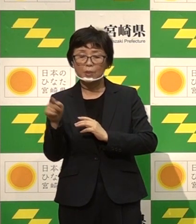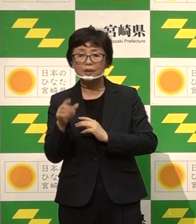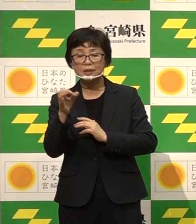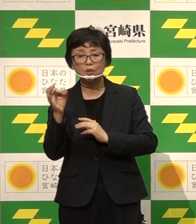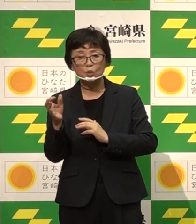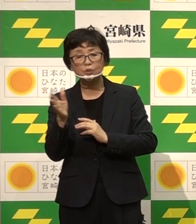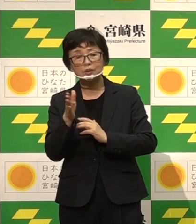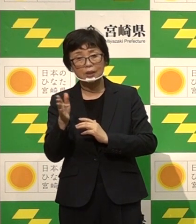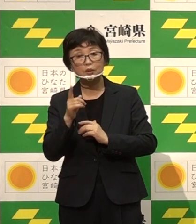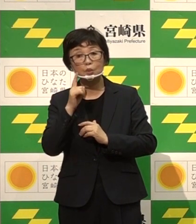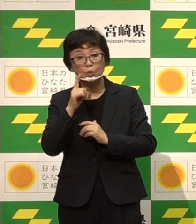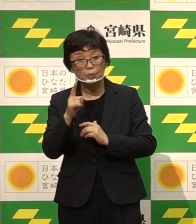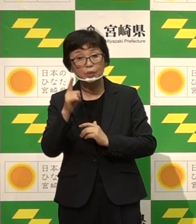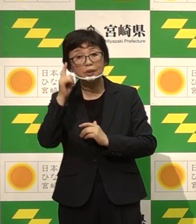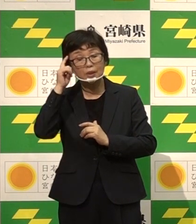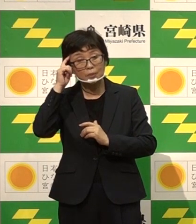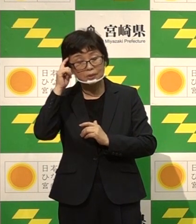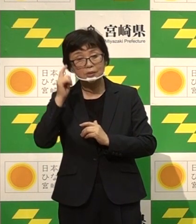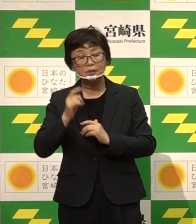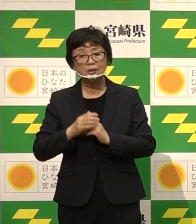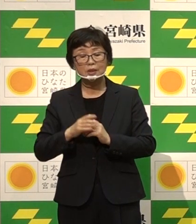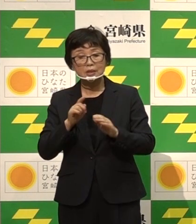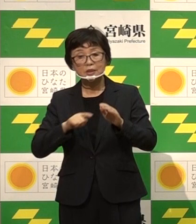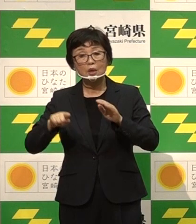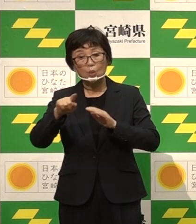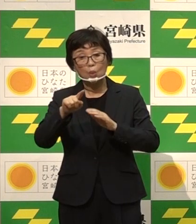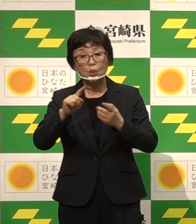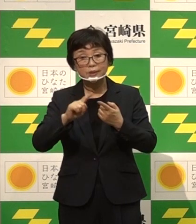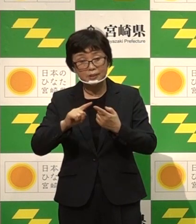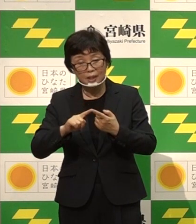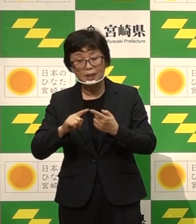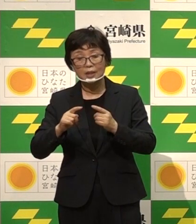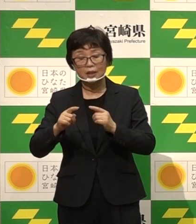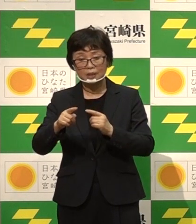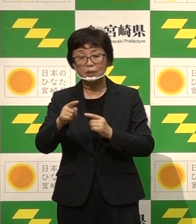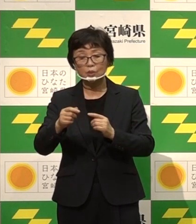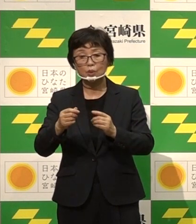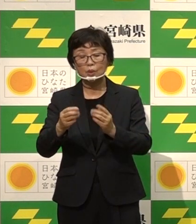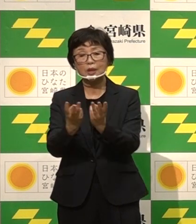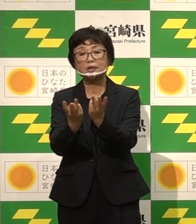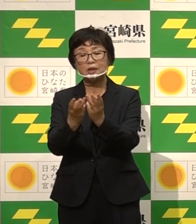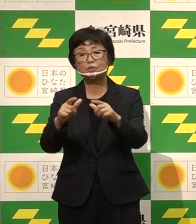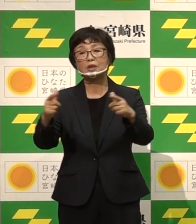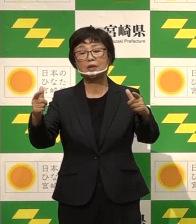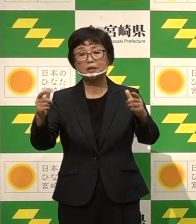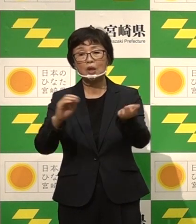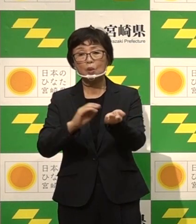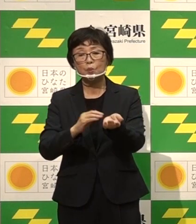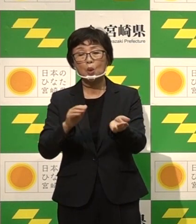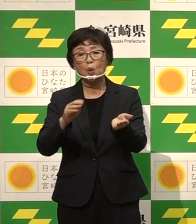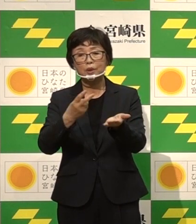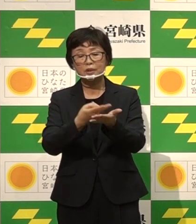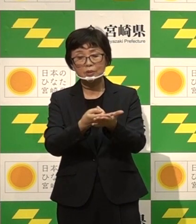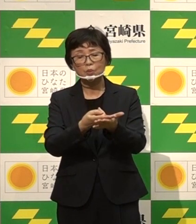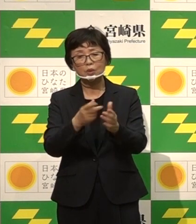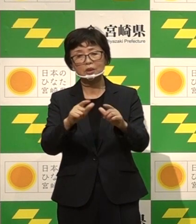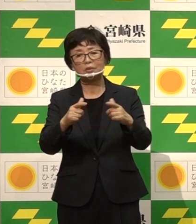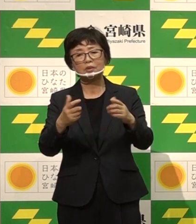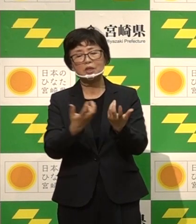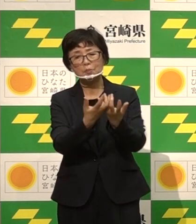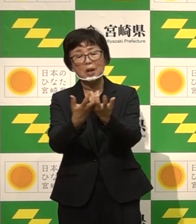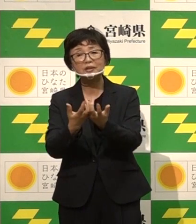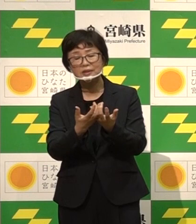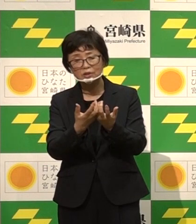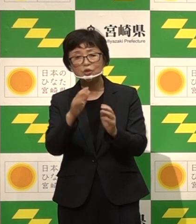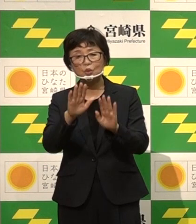であろうかと思います。先行して感染拡大しているところで、やはり病床使用率がそこまで高まっている状況の中で、本